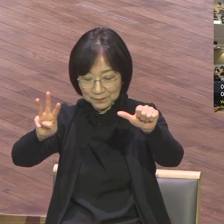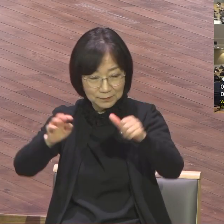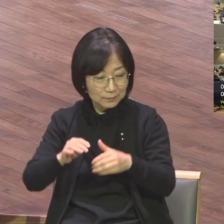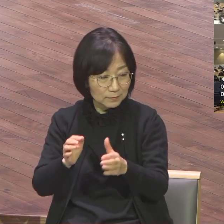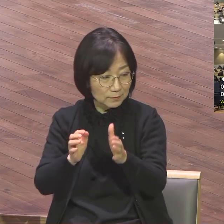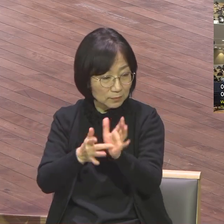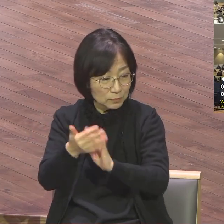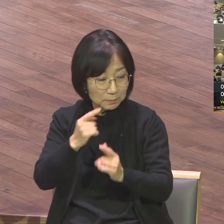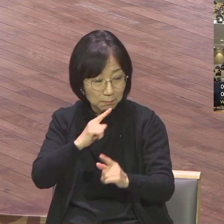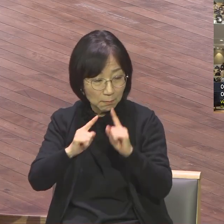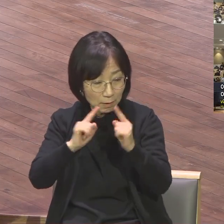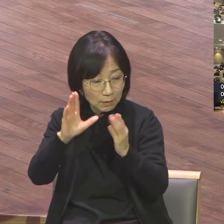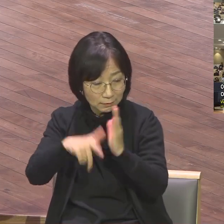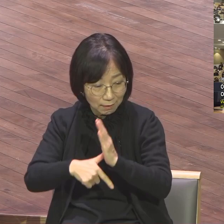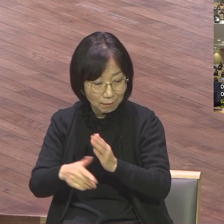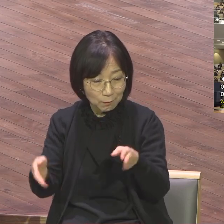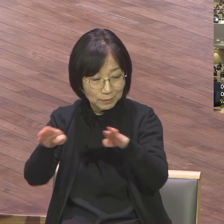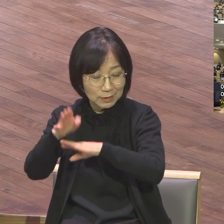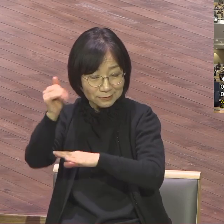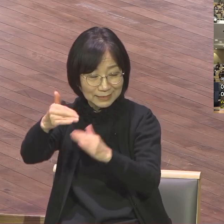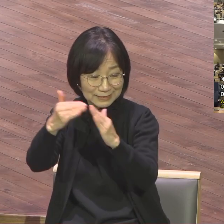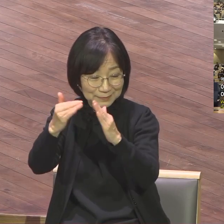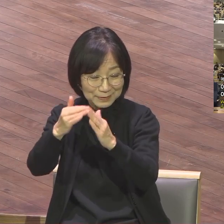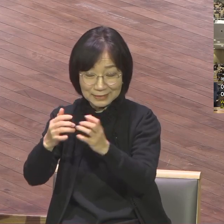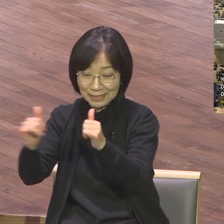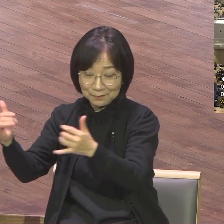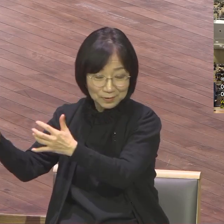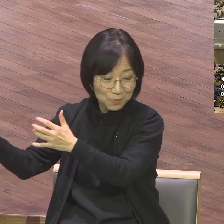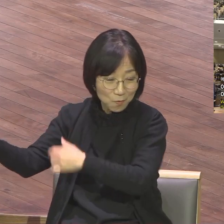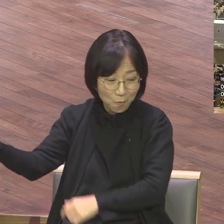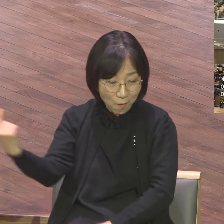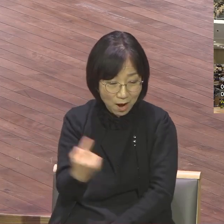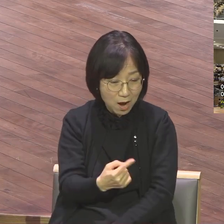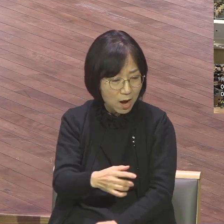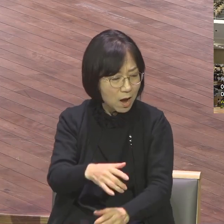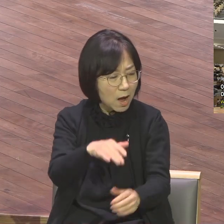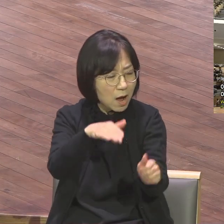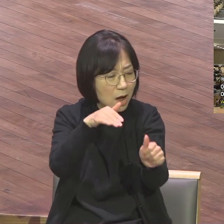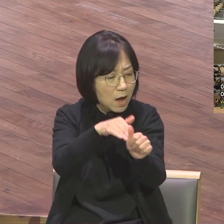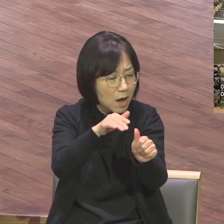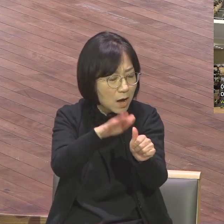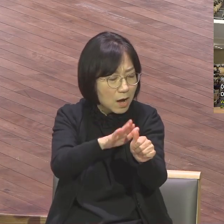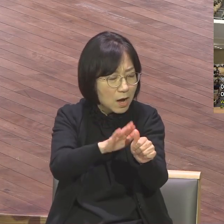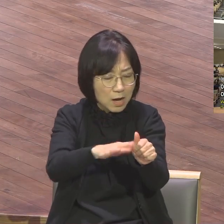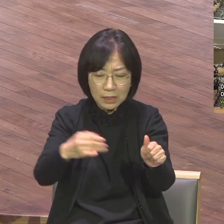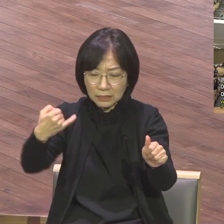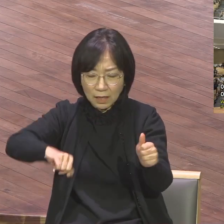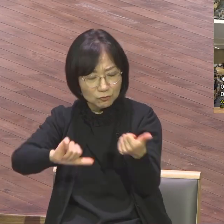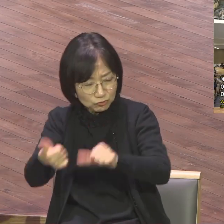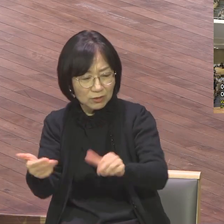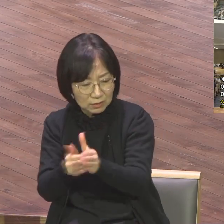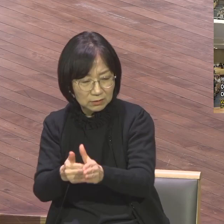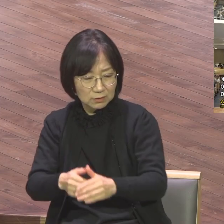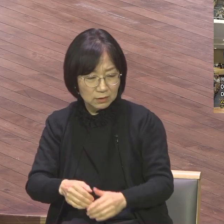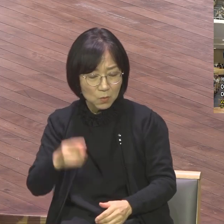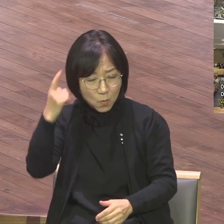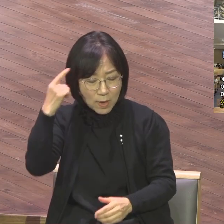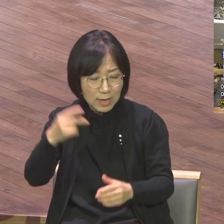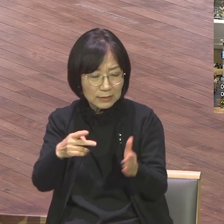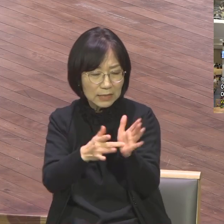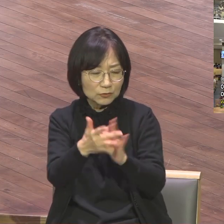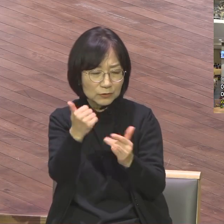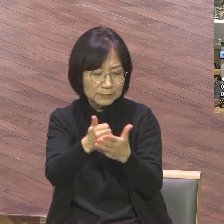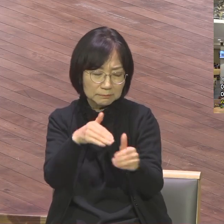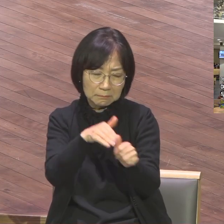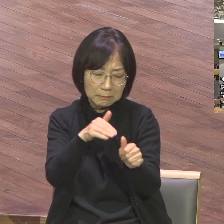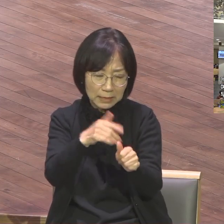예수께서 말씀하실 때 회당장의 집에서 사람들이 와서 회당장에게 이르되 당신의 딸이 죽었나이다. 어찌하여 선생을